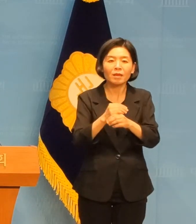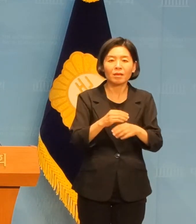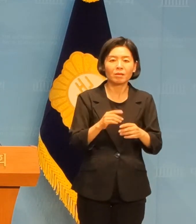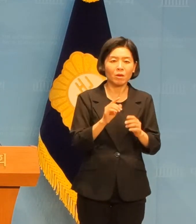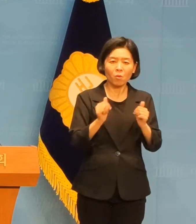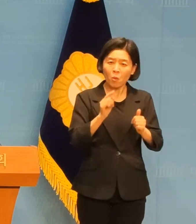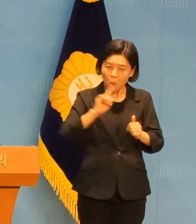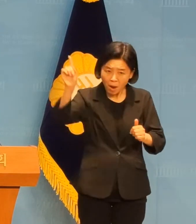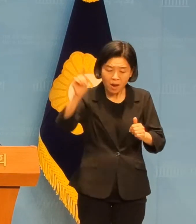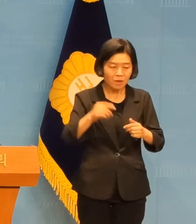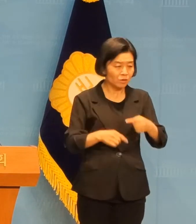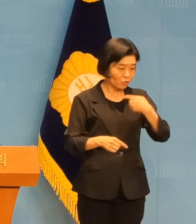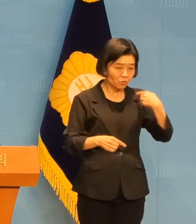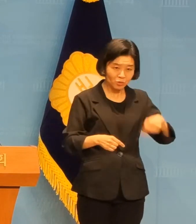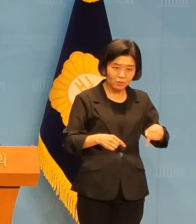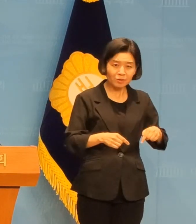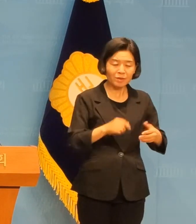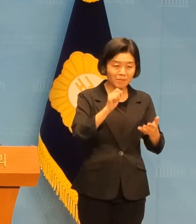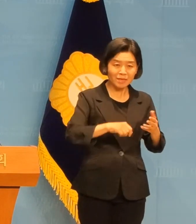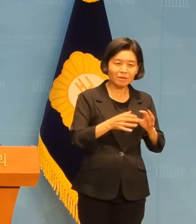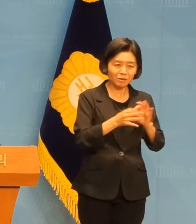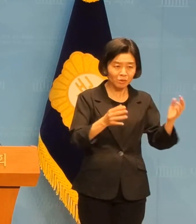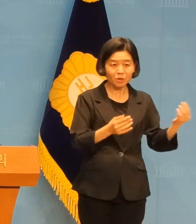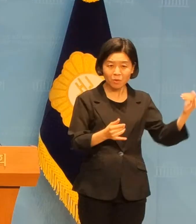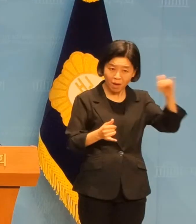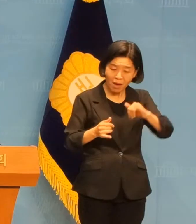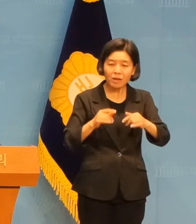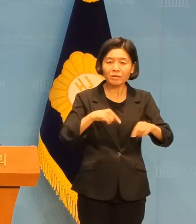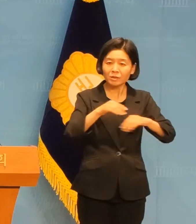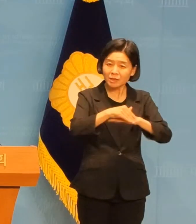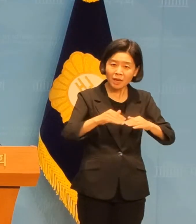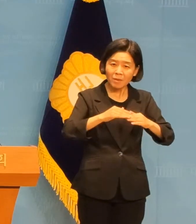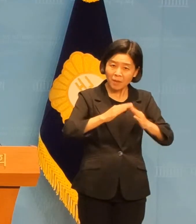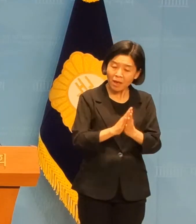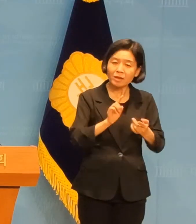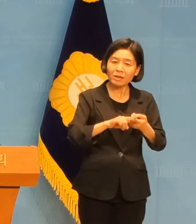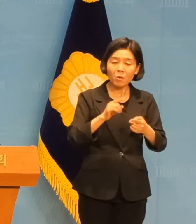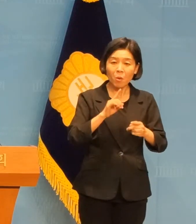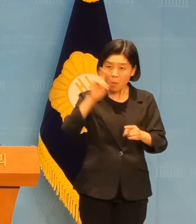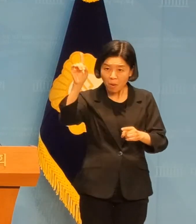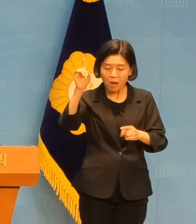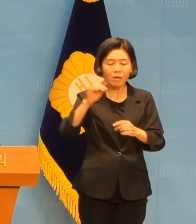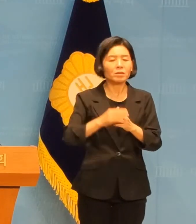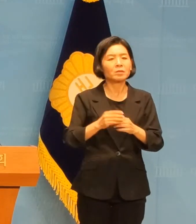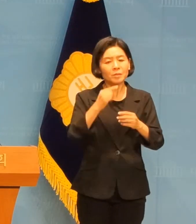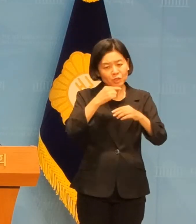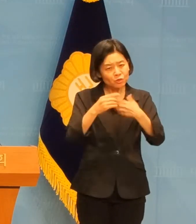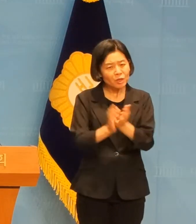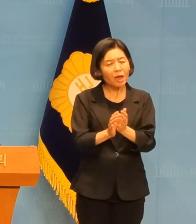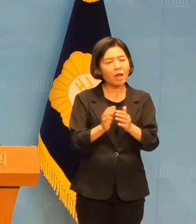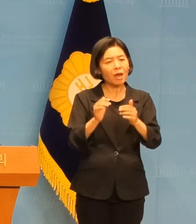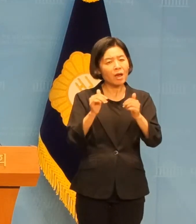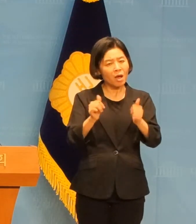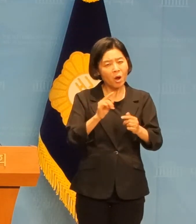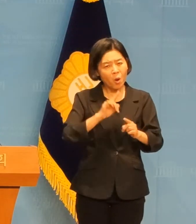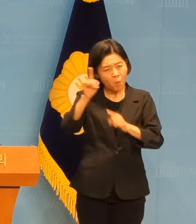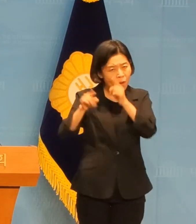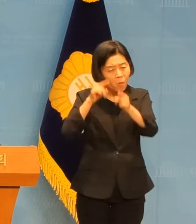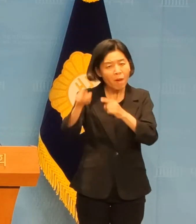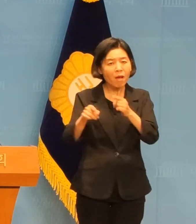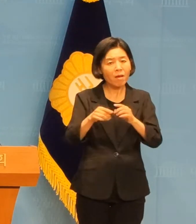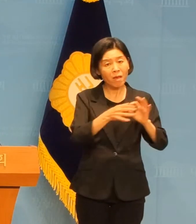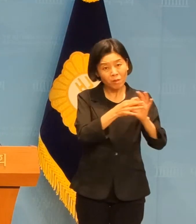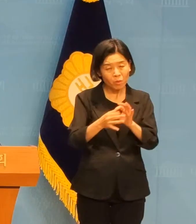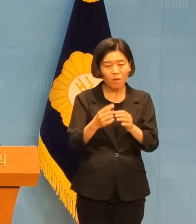비판해도 고발하는 것입니까? 민주당은 고발 자판기입니까? 이런 고발 협박은 저에게는